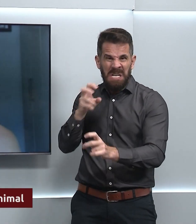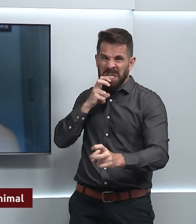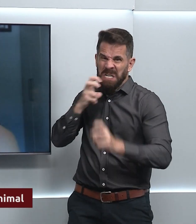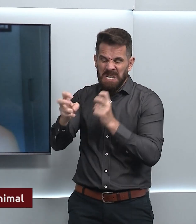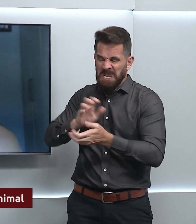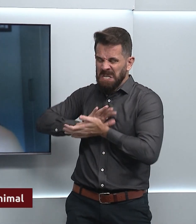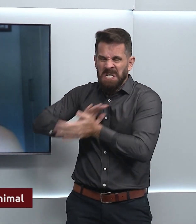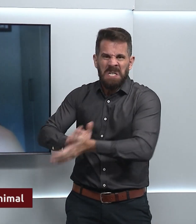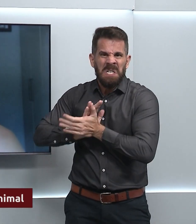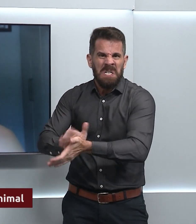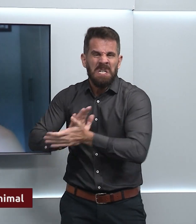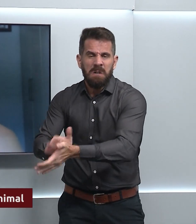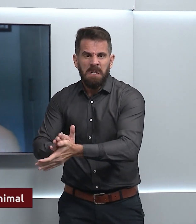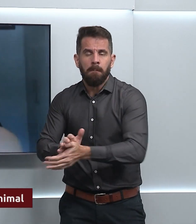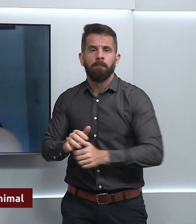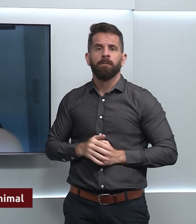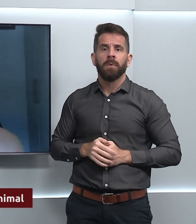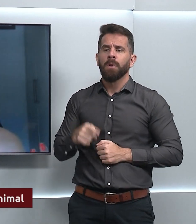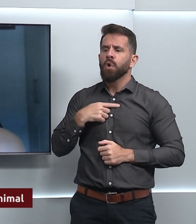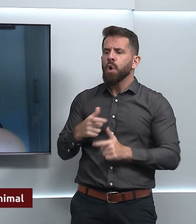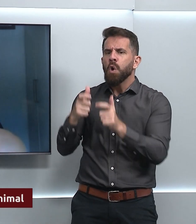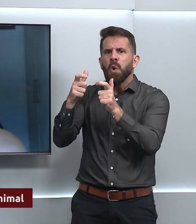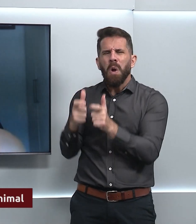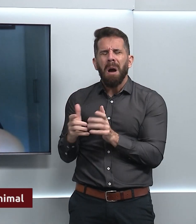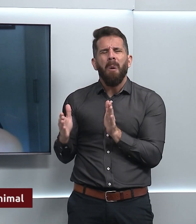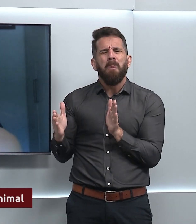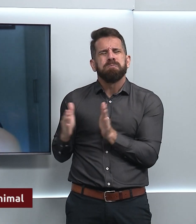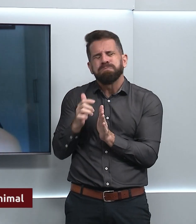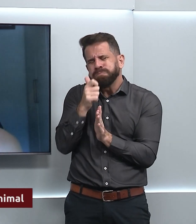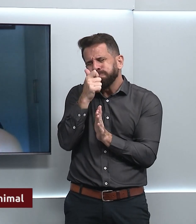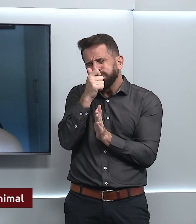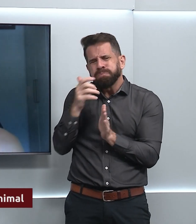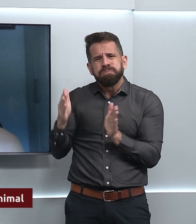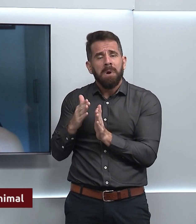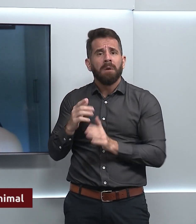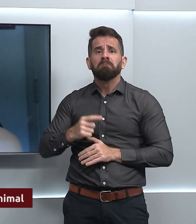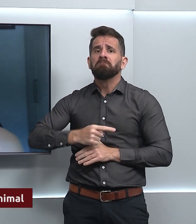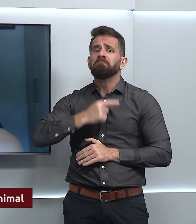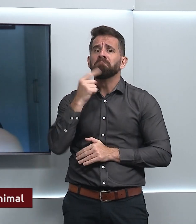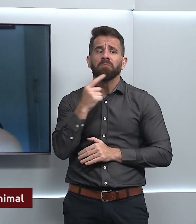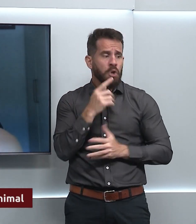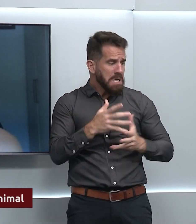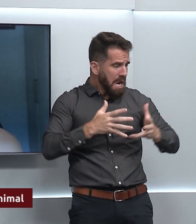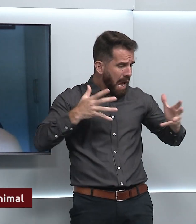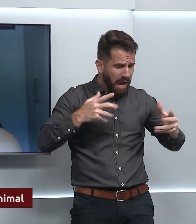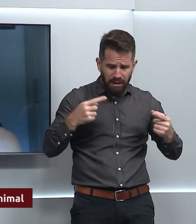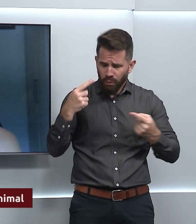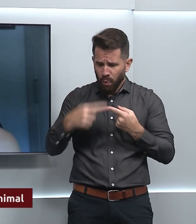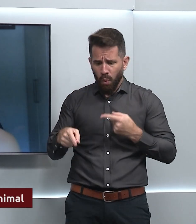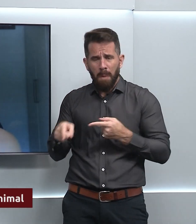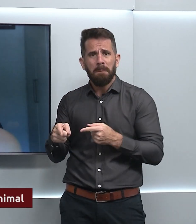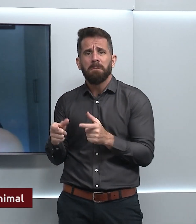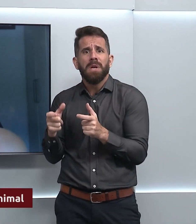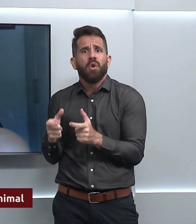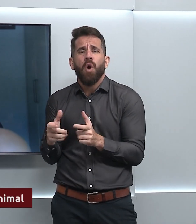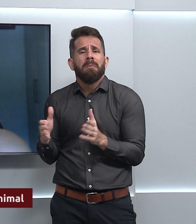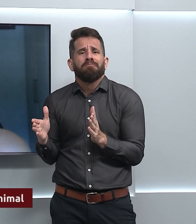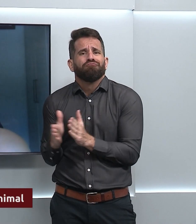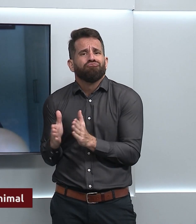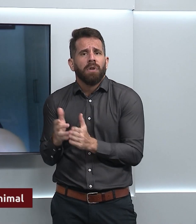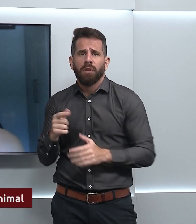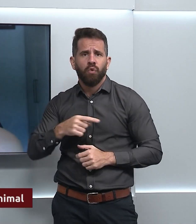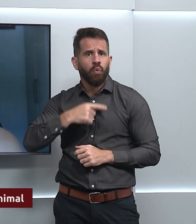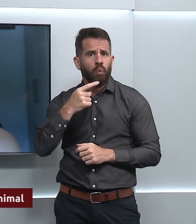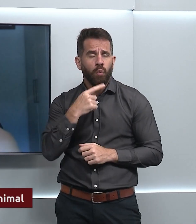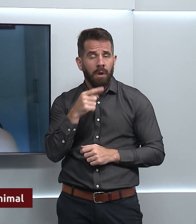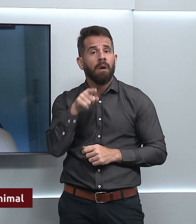Deixar esse animal em locais muito pequenos, que não condiz com a raça ou com a espécie, é considerado maus tratos. Então, as pessoas